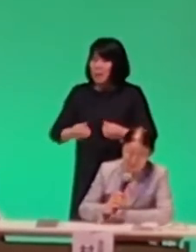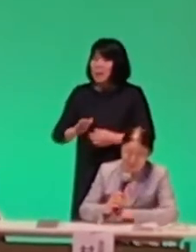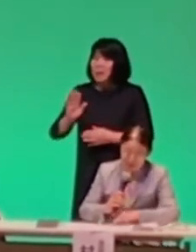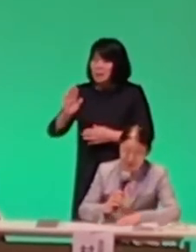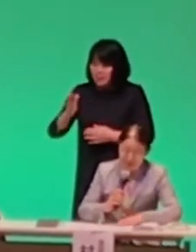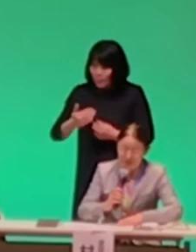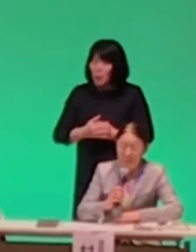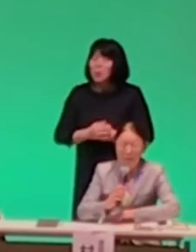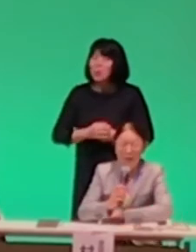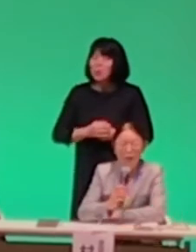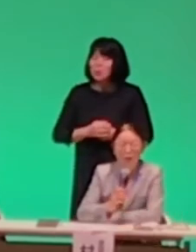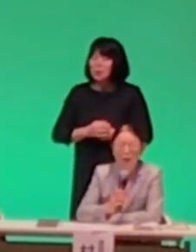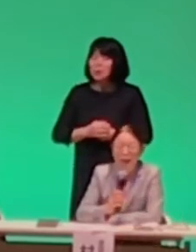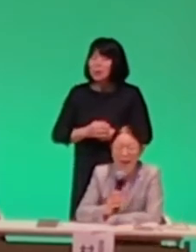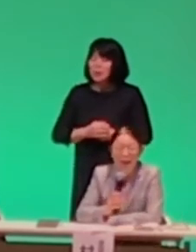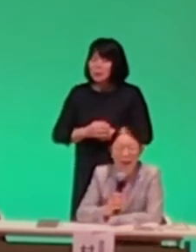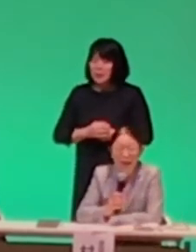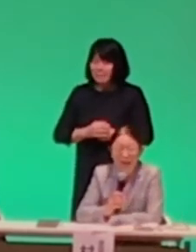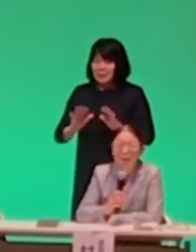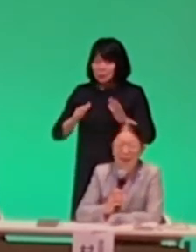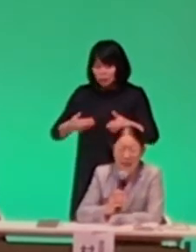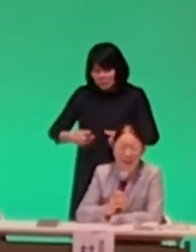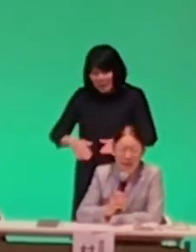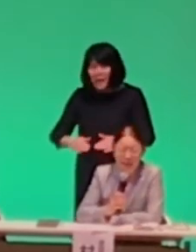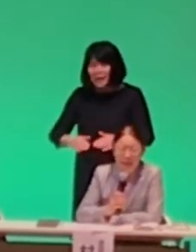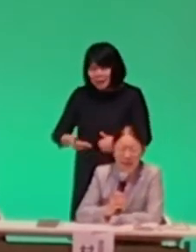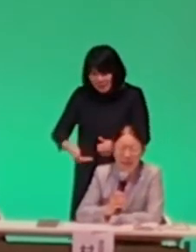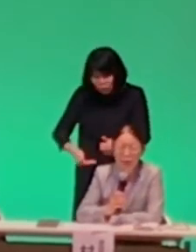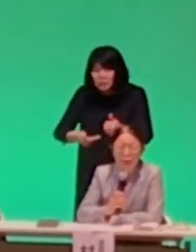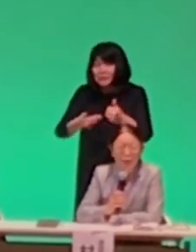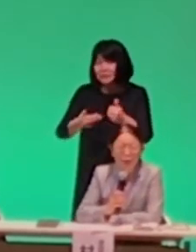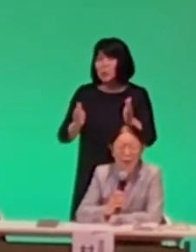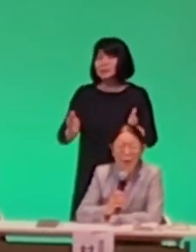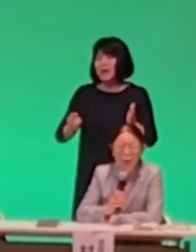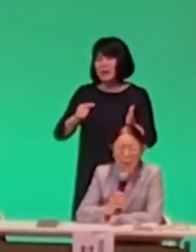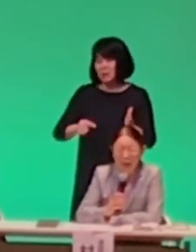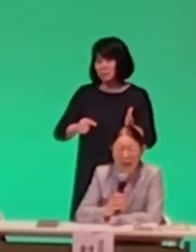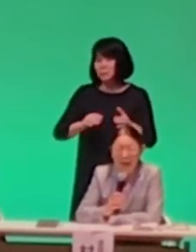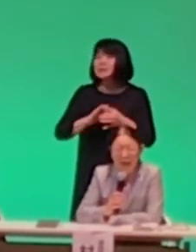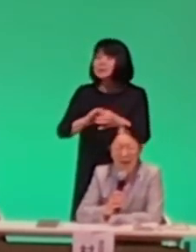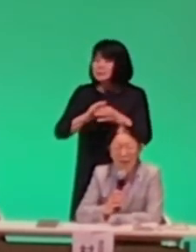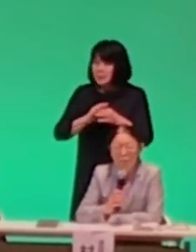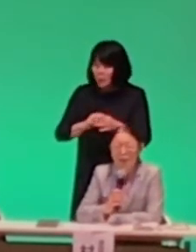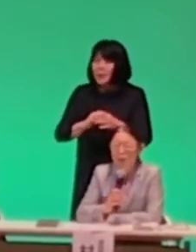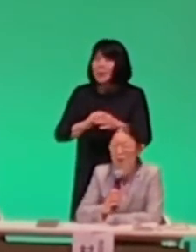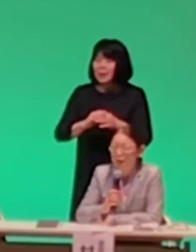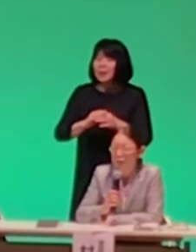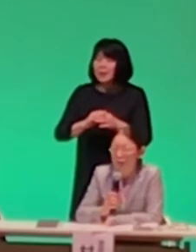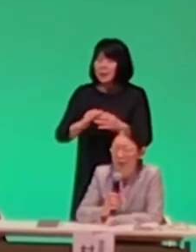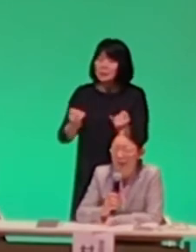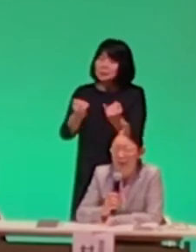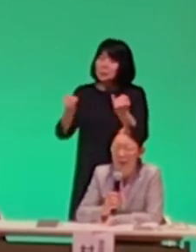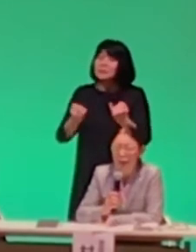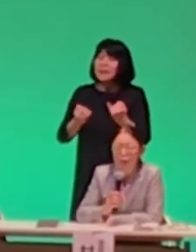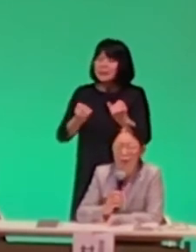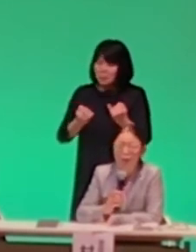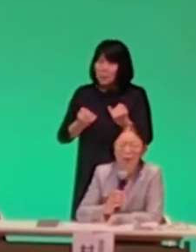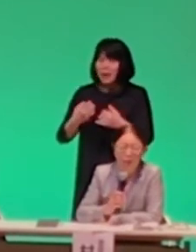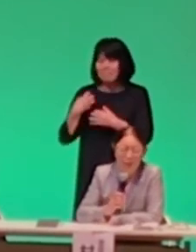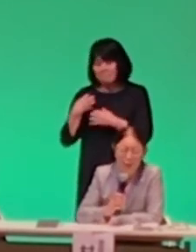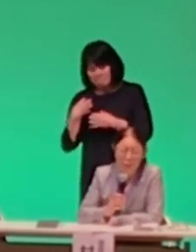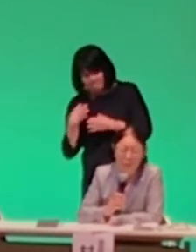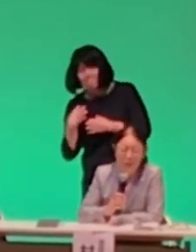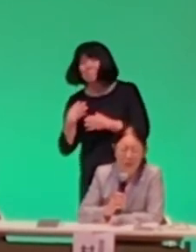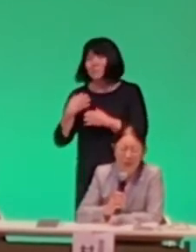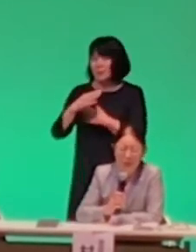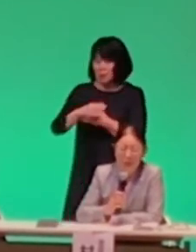ただ一方でやっぱり出産があったり育児があったりで、そういうことについてはやっぱり女性の方がたくさん荷物を